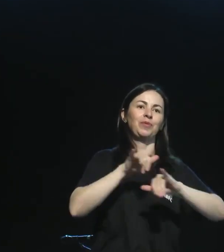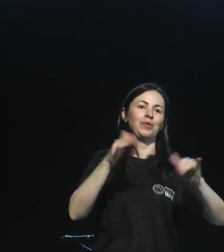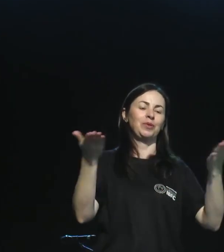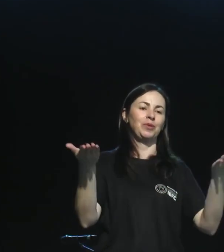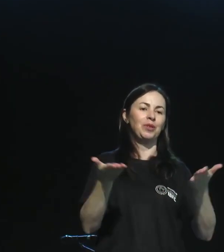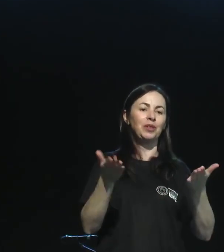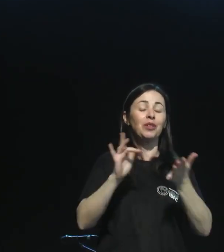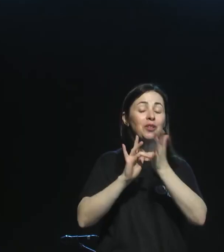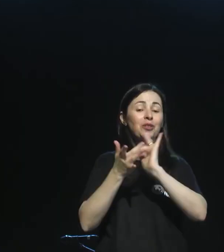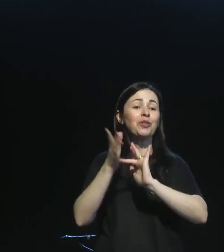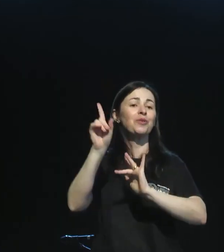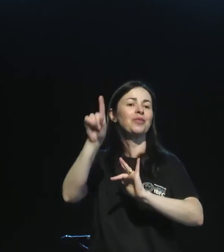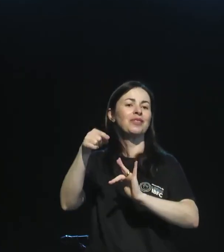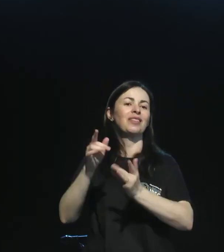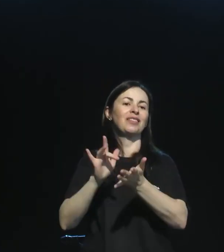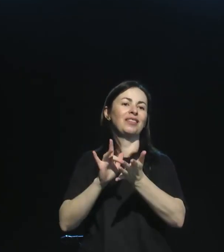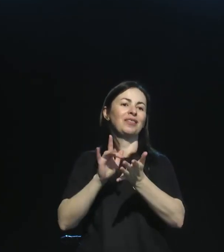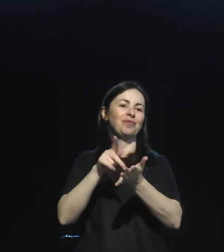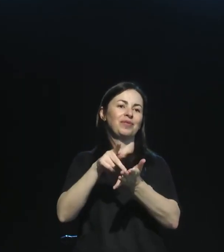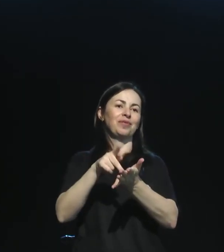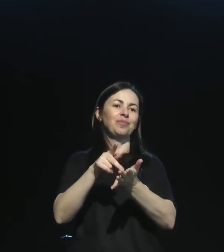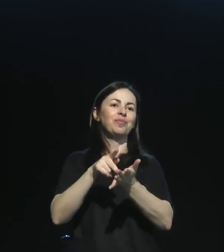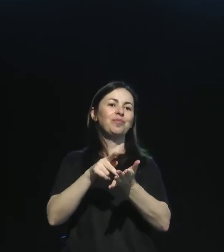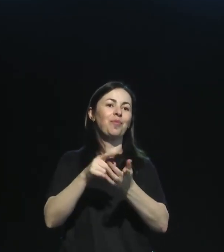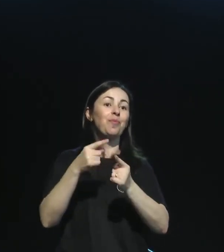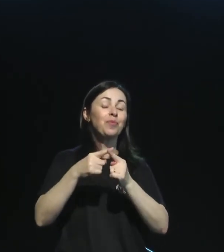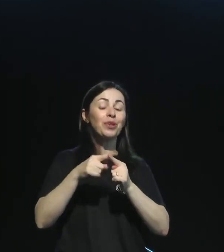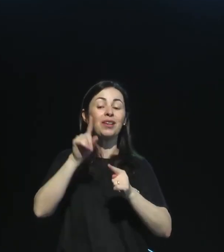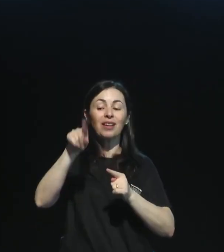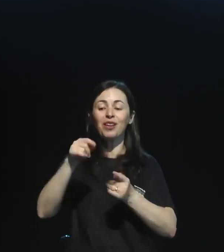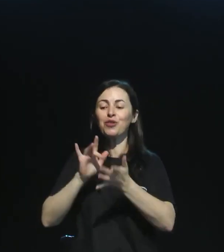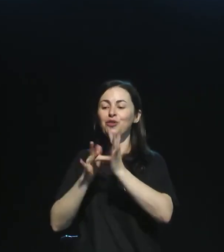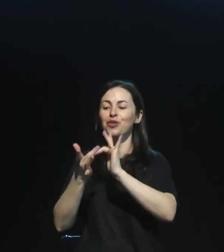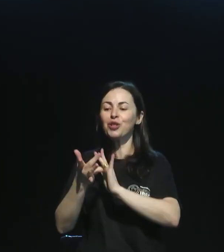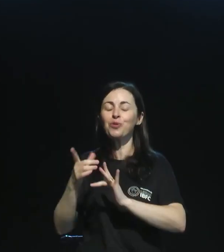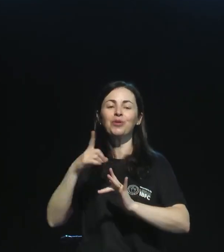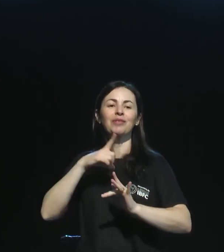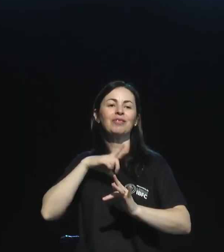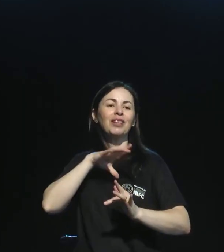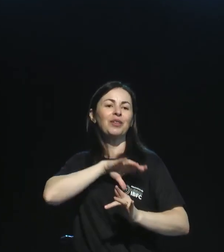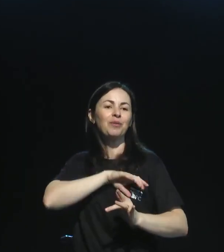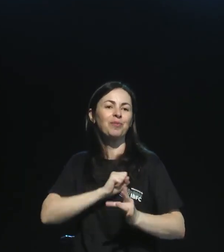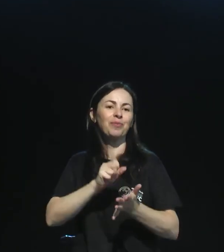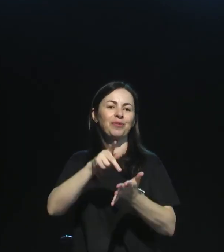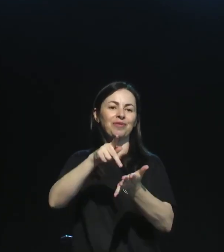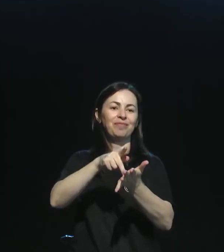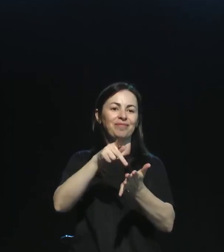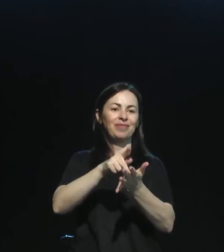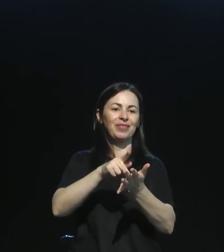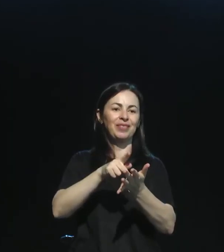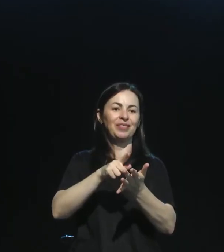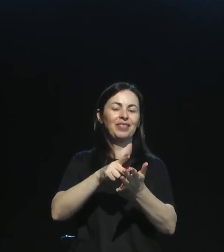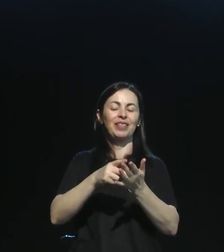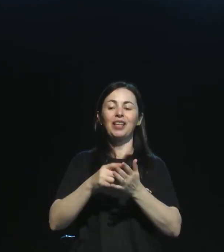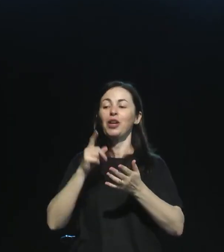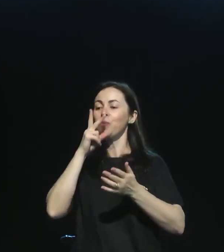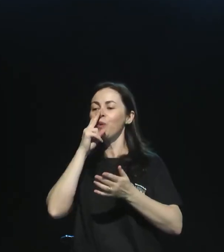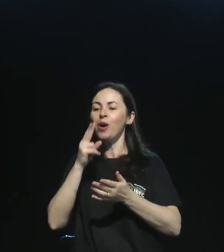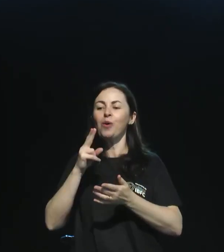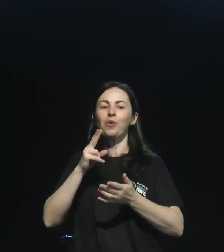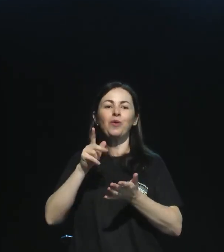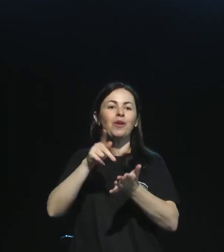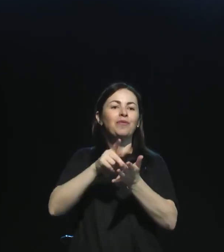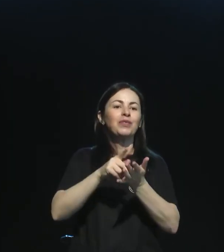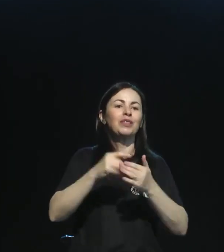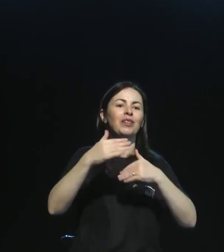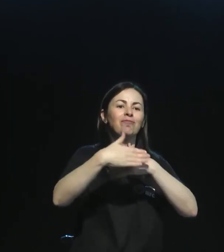a verdade. Jesus é a verdade com amor. Jesus é a verdade amorosa. Jesus